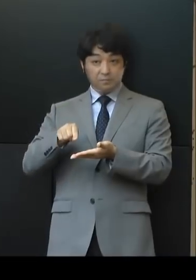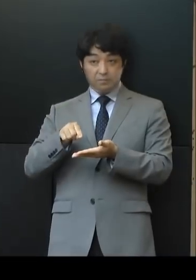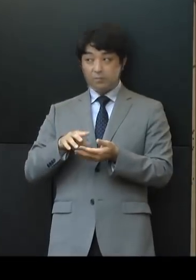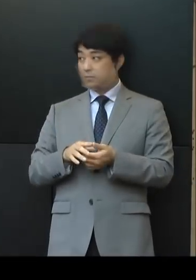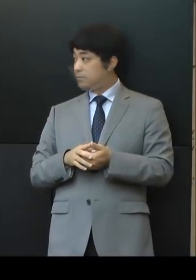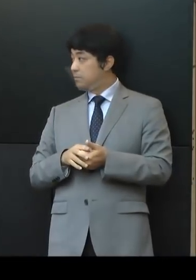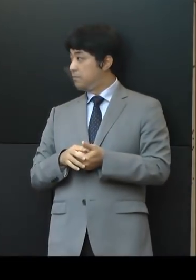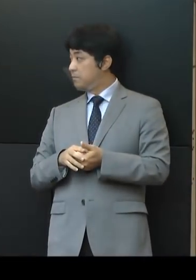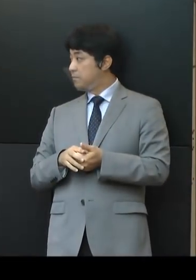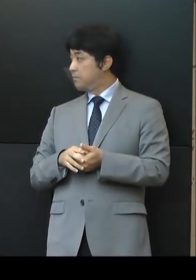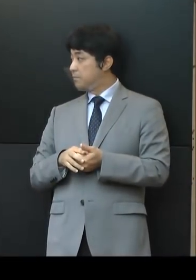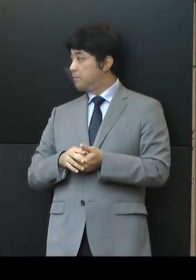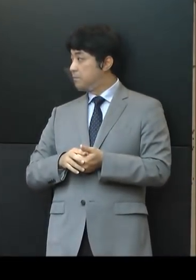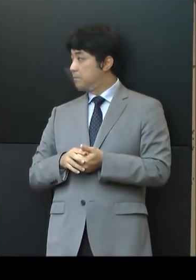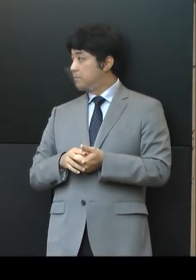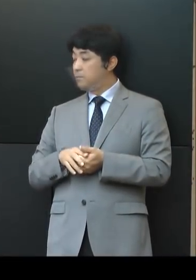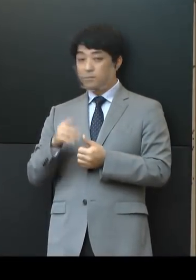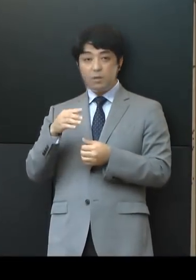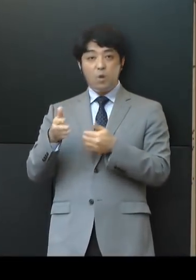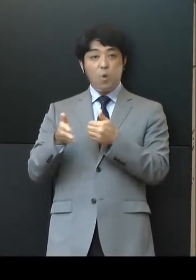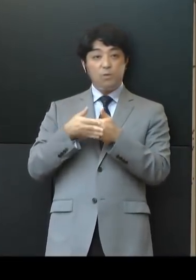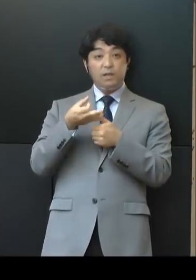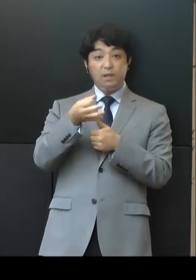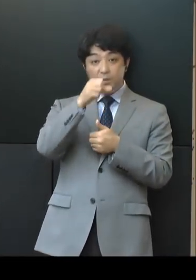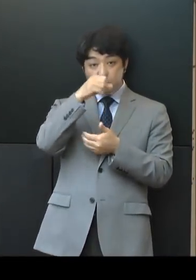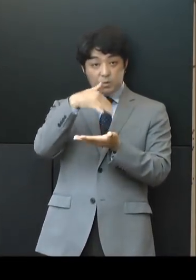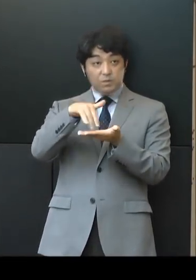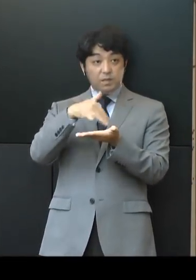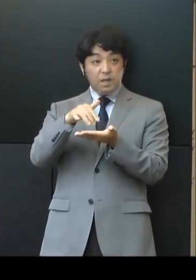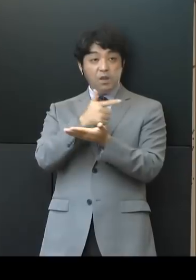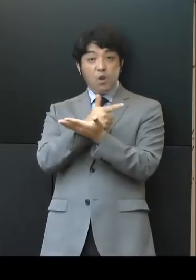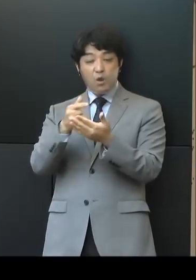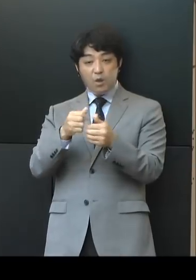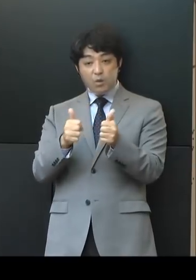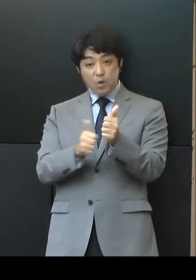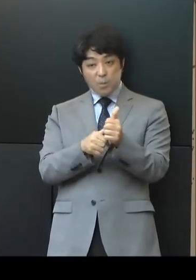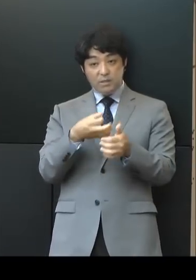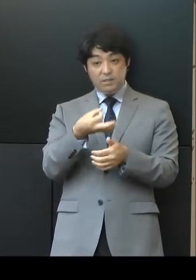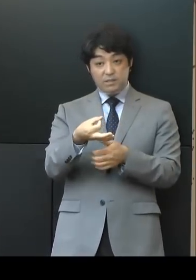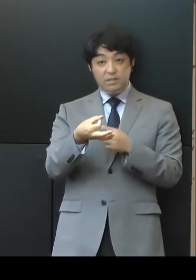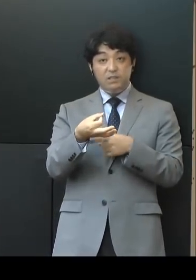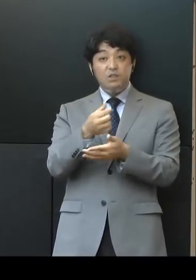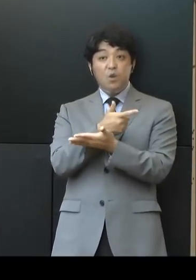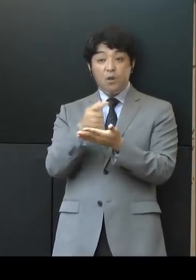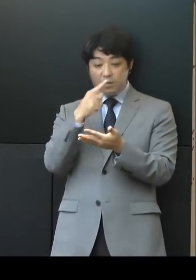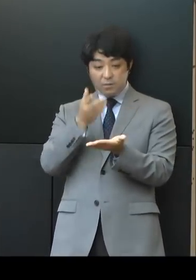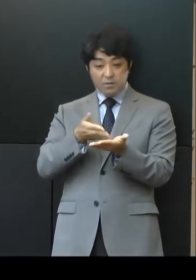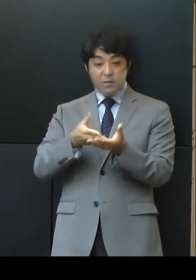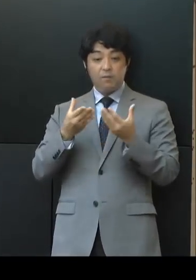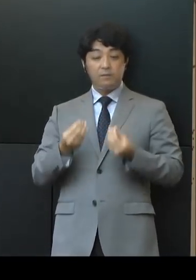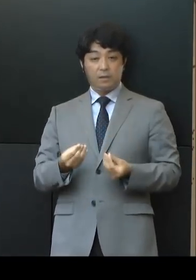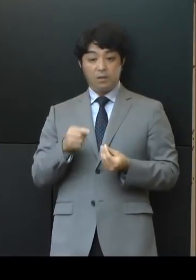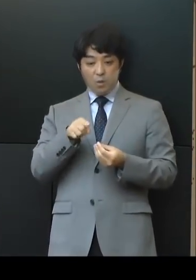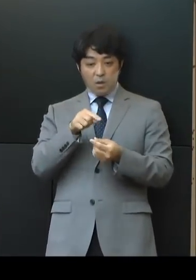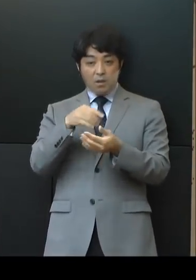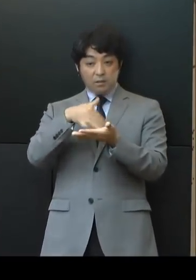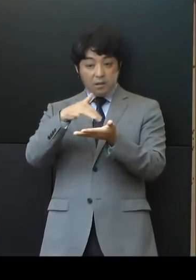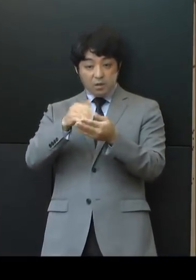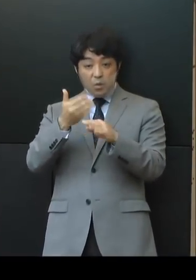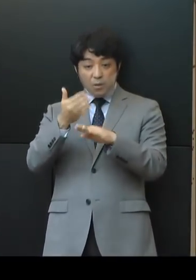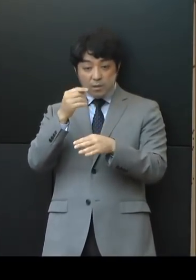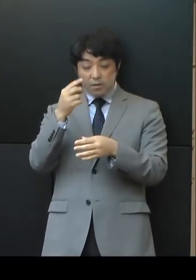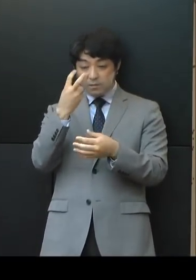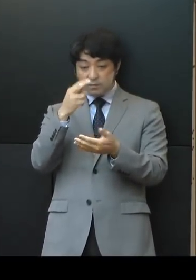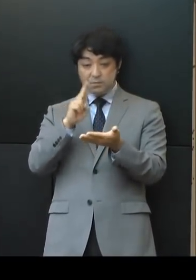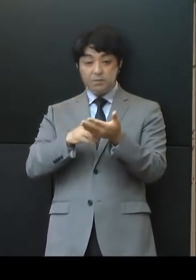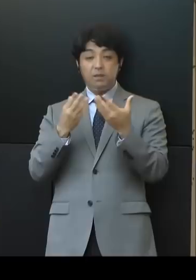予備費とか、それから補正予算で対応する事業として3つの事業を紹介させていただきました。まずその予備費を確定した